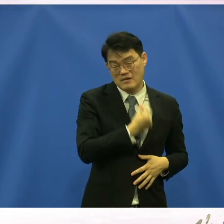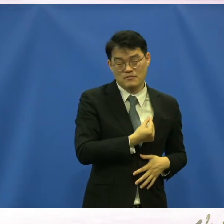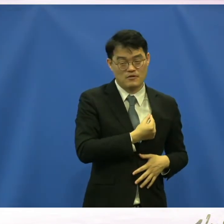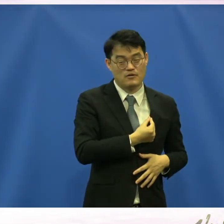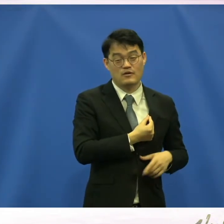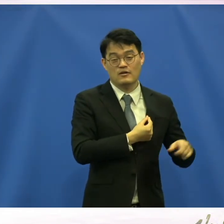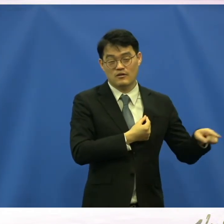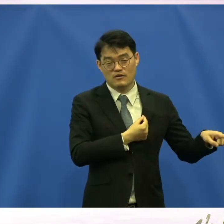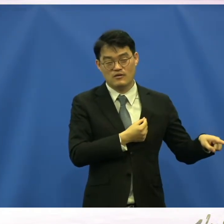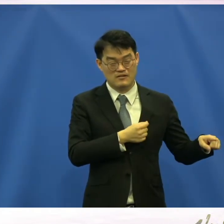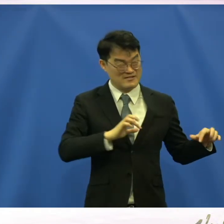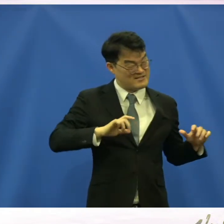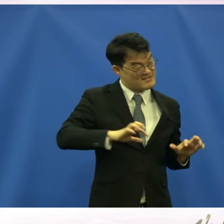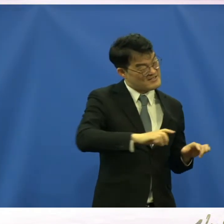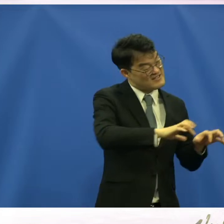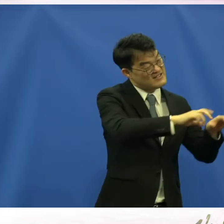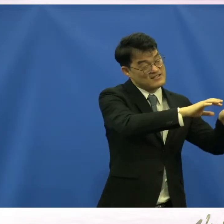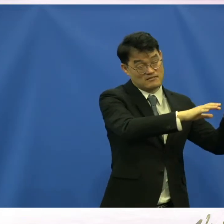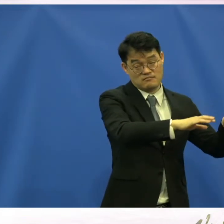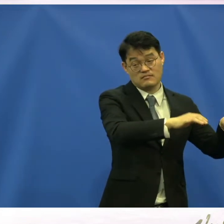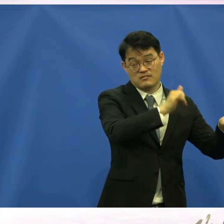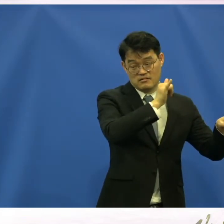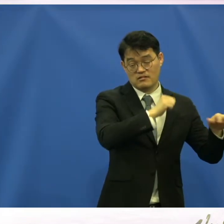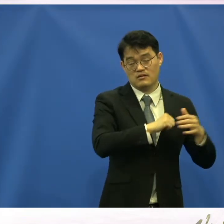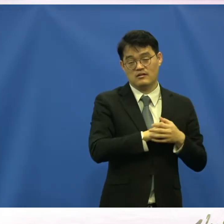유명해지려고 하면 십자가 길을 가면 안 돼요.